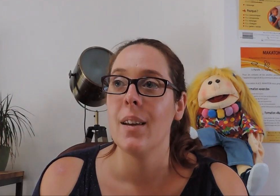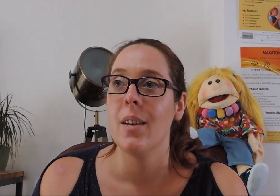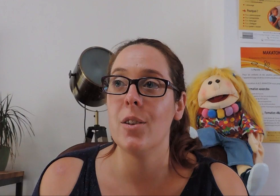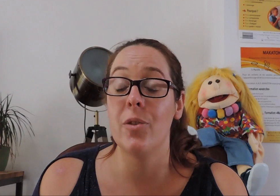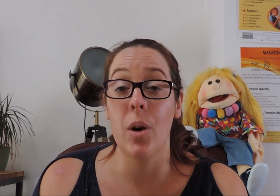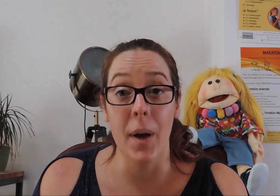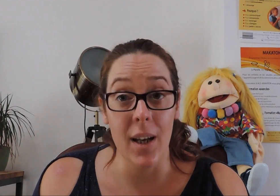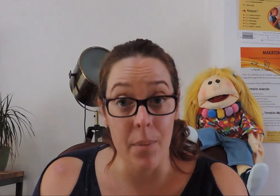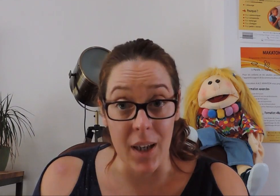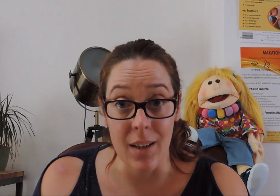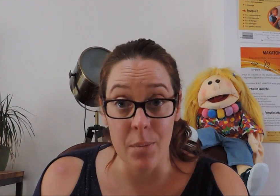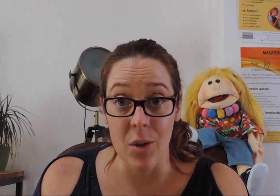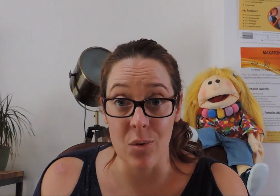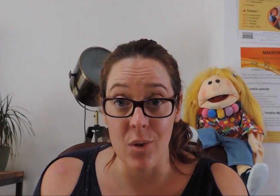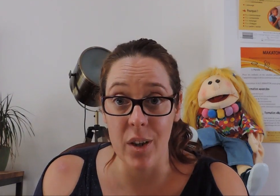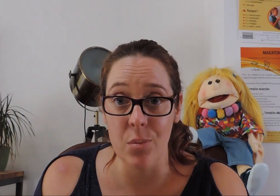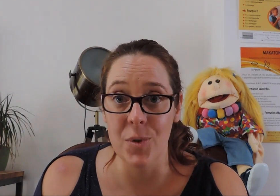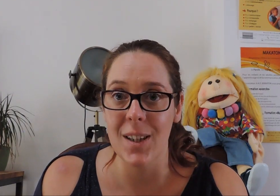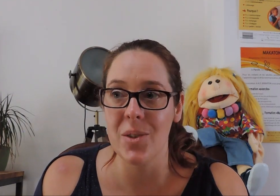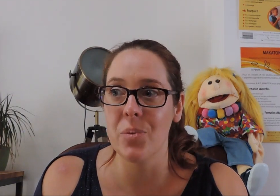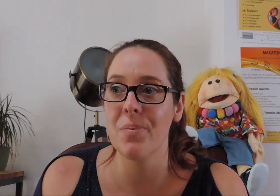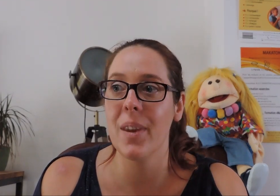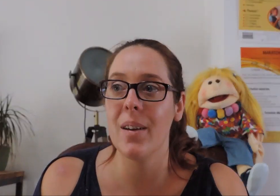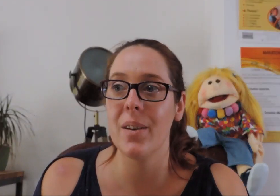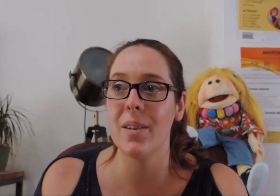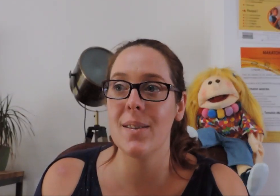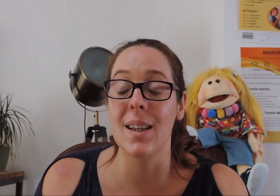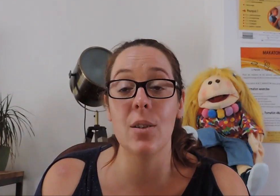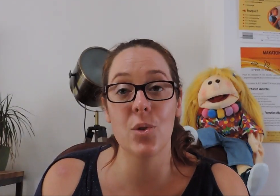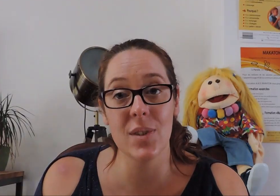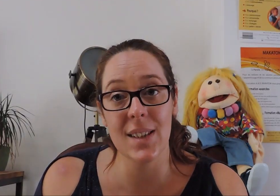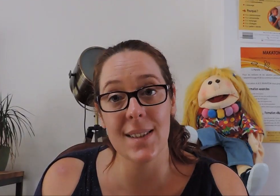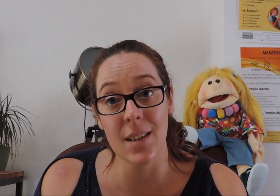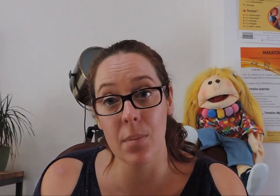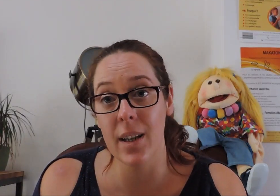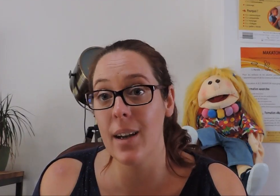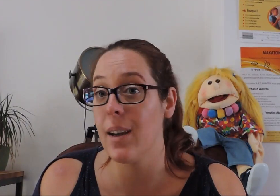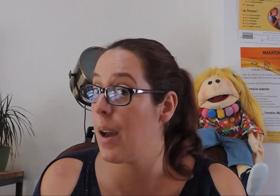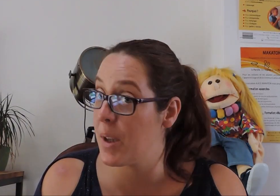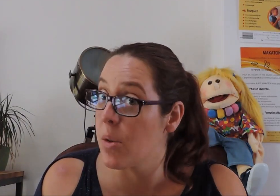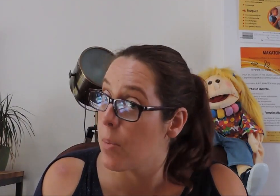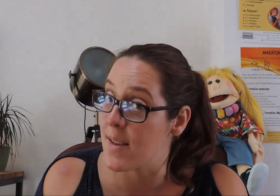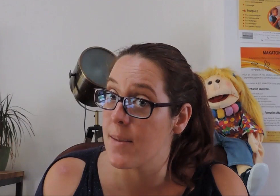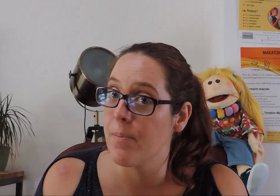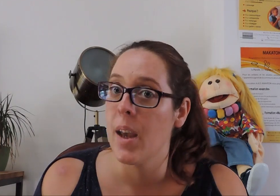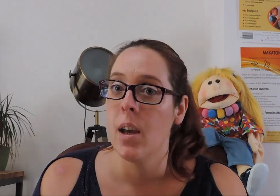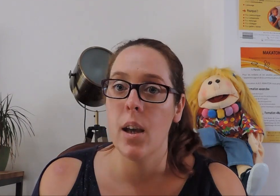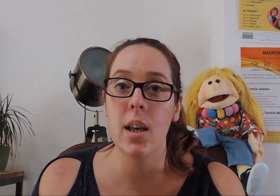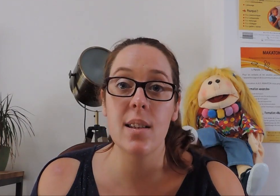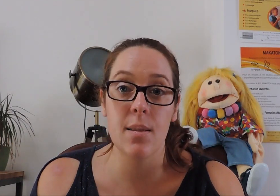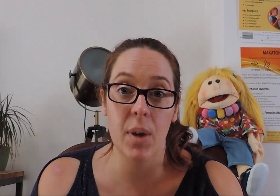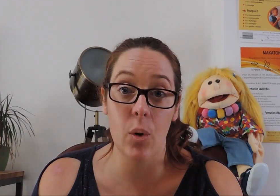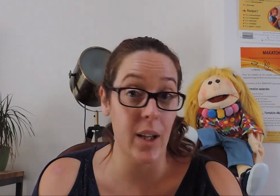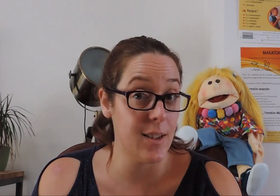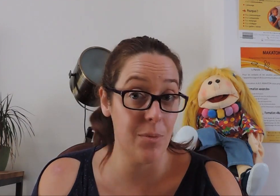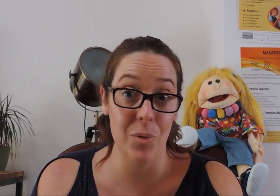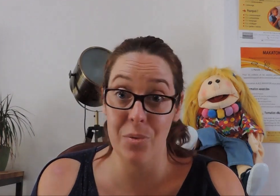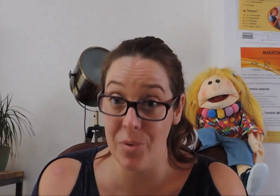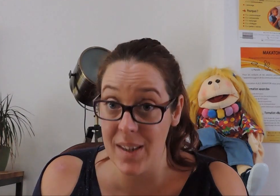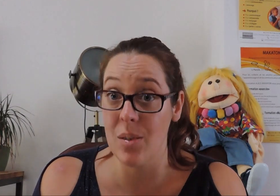je vais en reparler après les précurseurs de la communication euh c'est quelque chose qui est simple à mettre en place et qui se met relativement vite